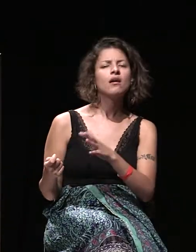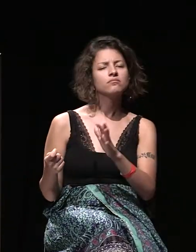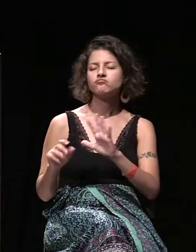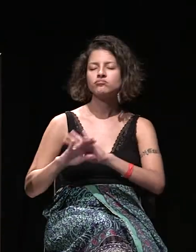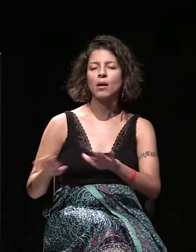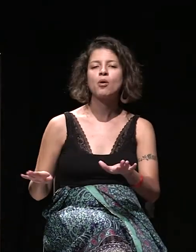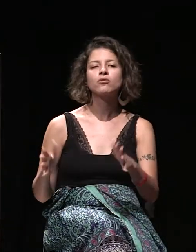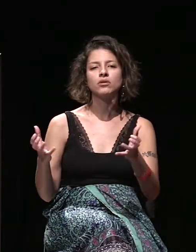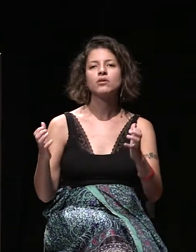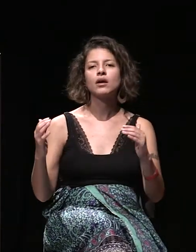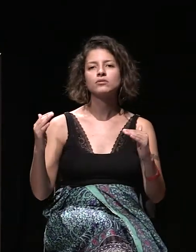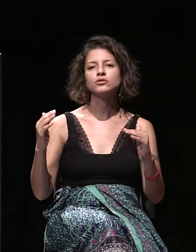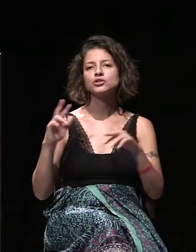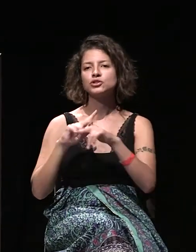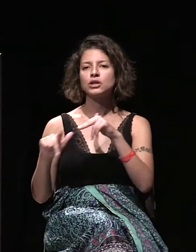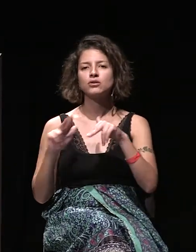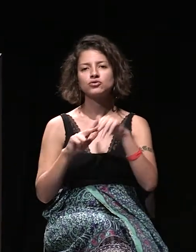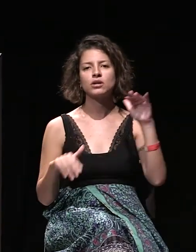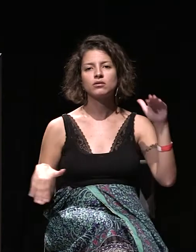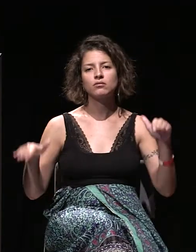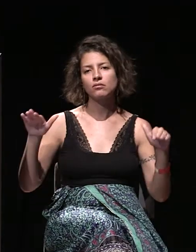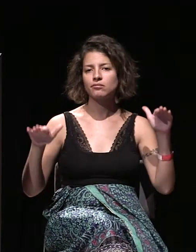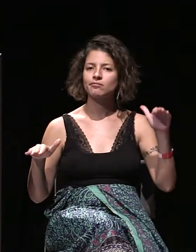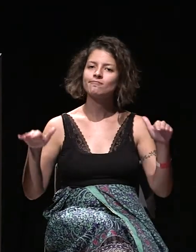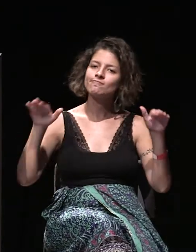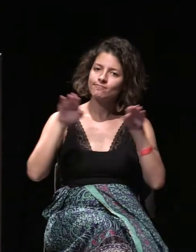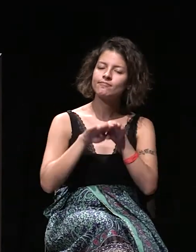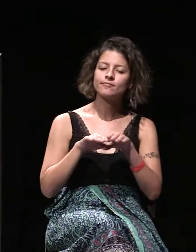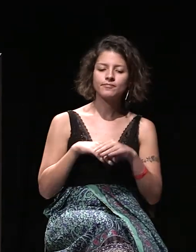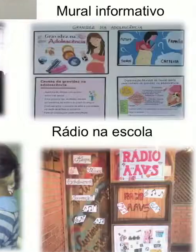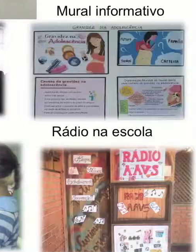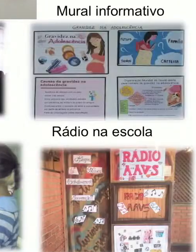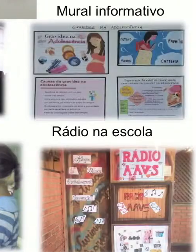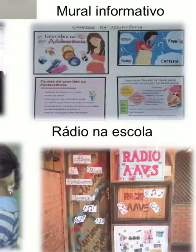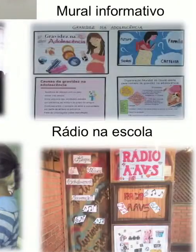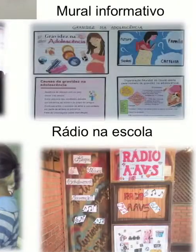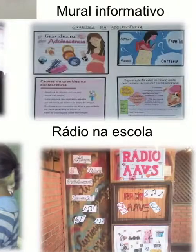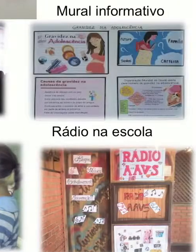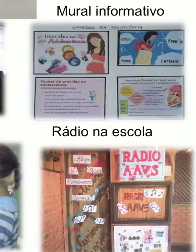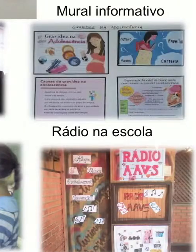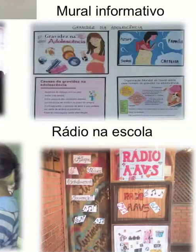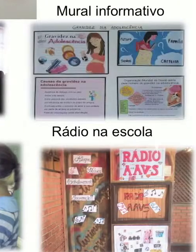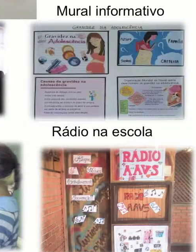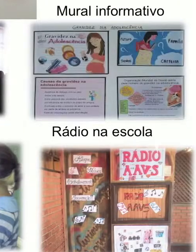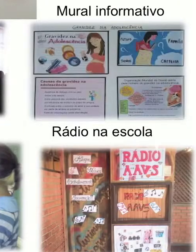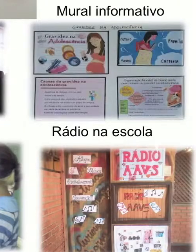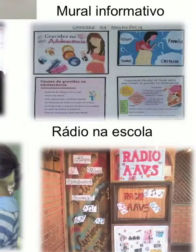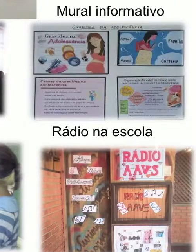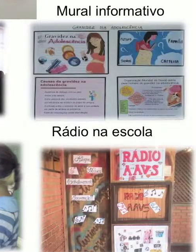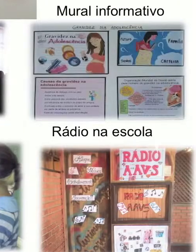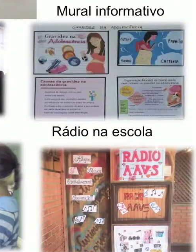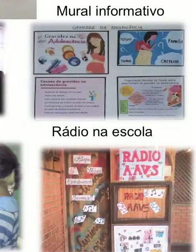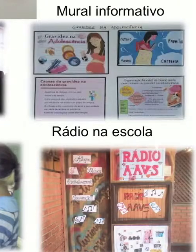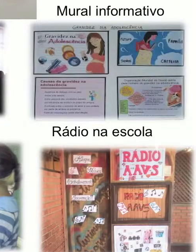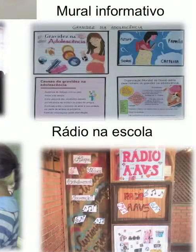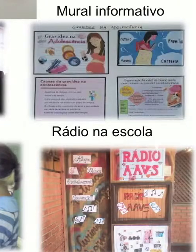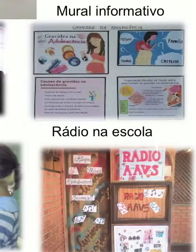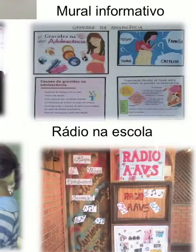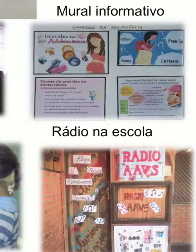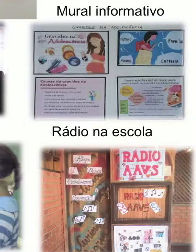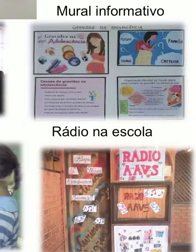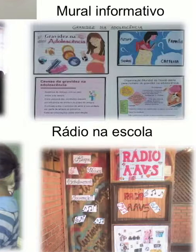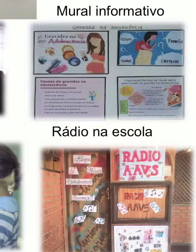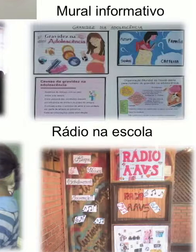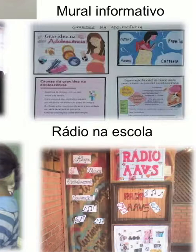gênero. Aí a gente criou muitas estratégias educativas pensando que essa metodologia participativa é